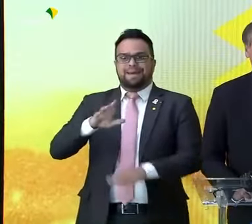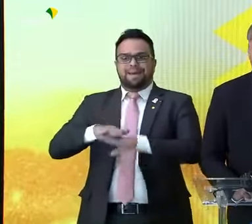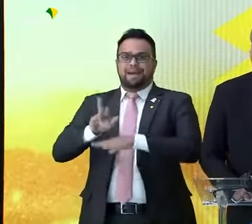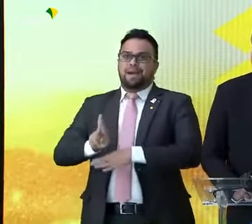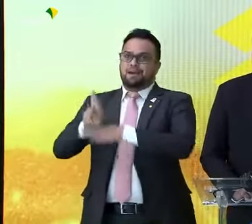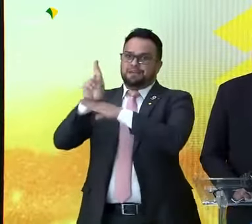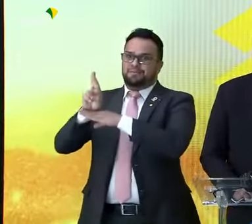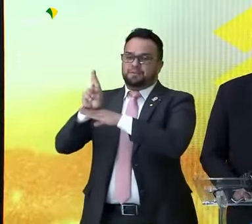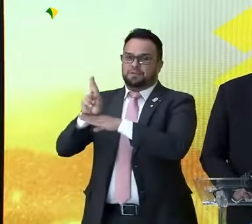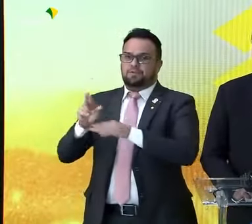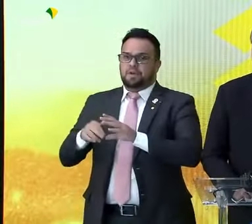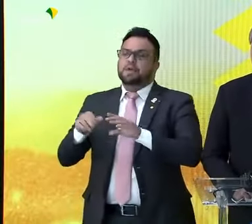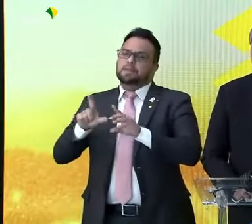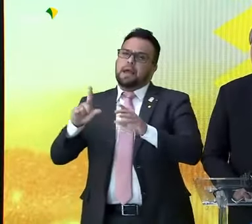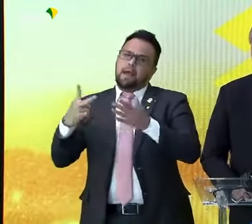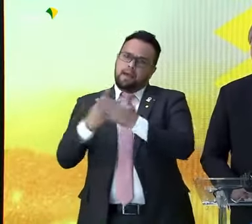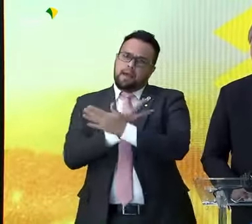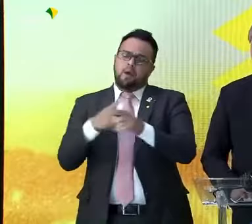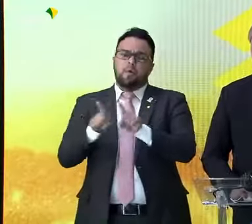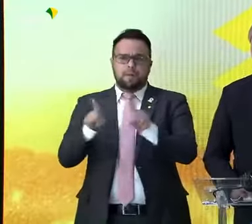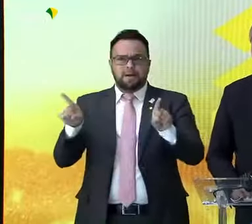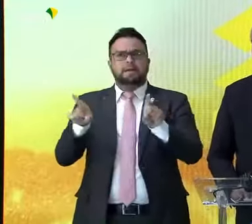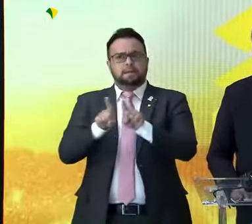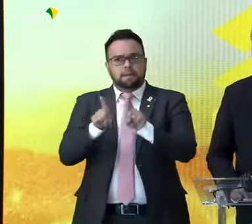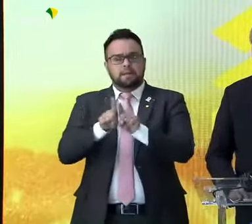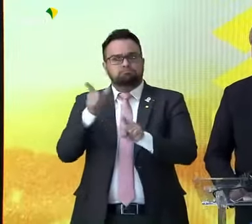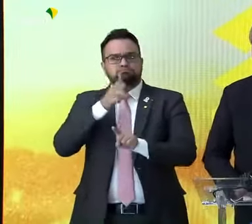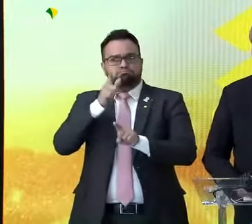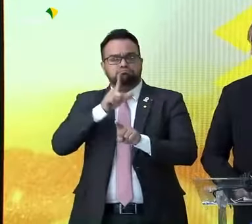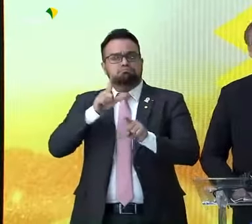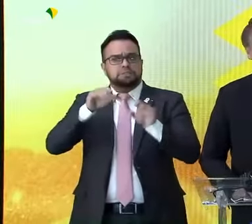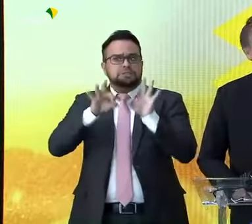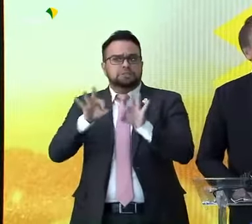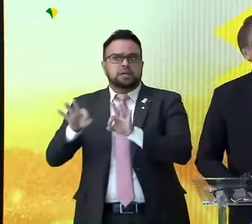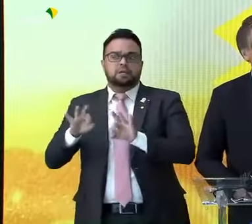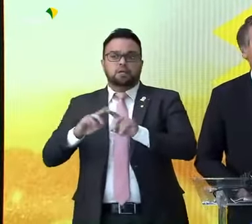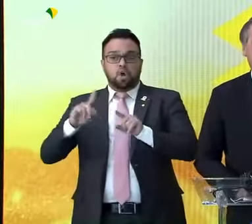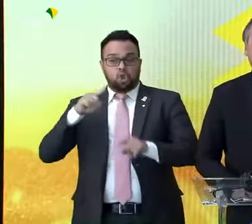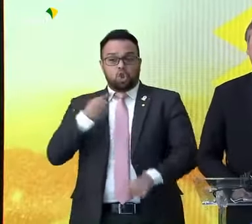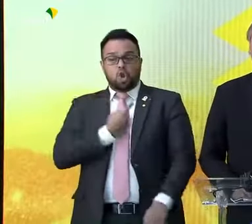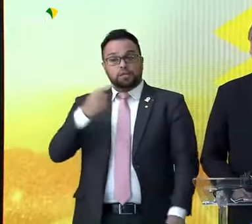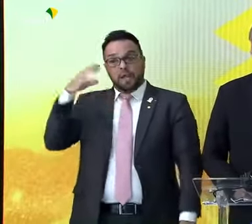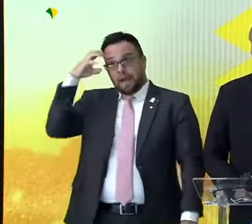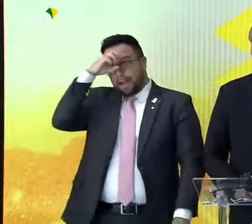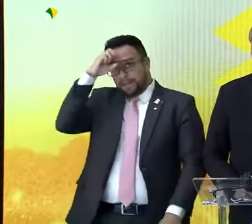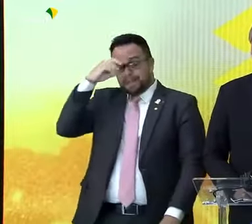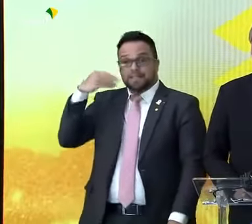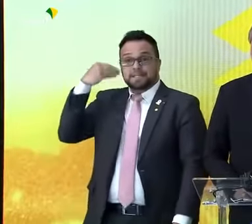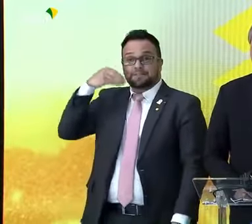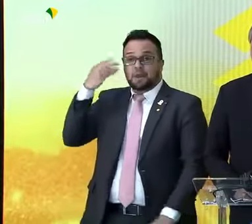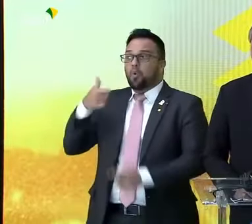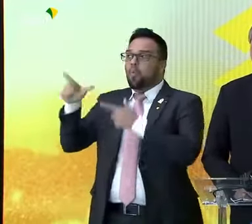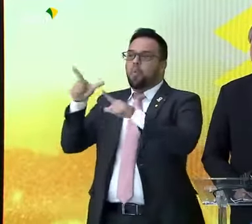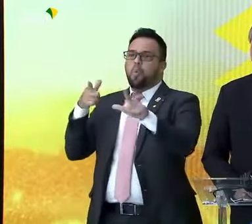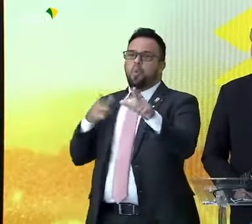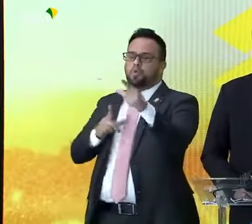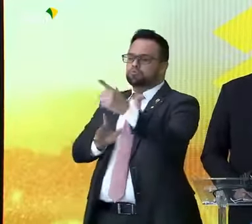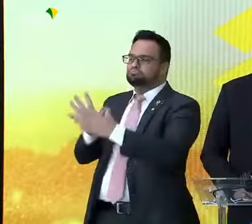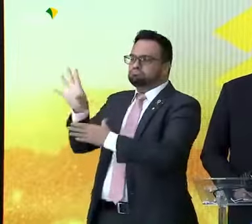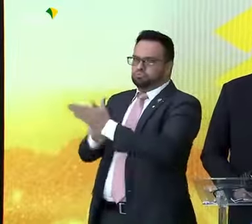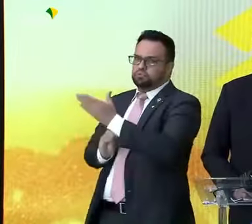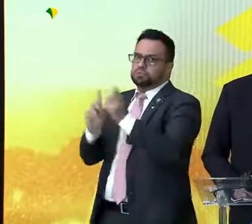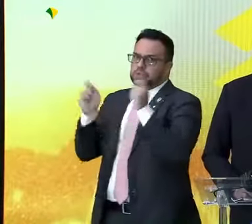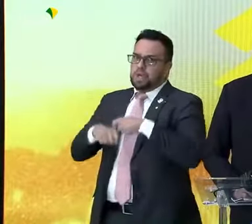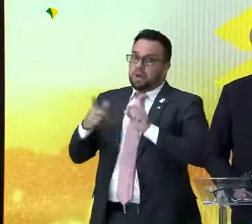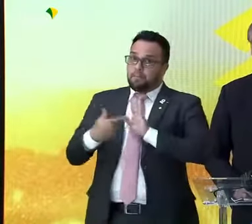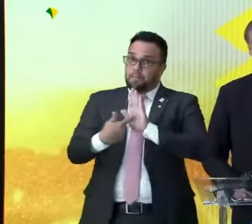governo se faz de erros e faz acesso em grande parte obviamente e Nós aprendemos com a experiência dos outros antes e